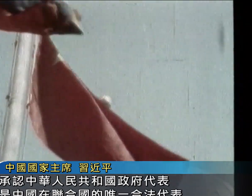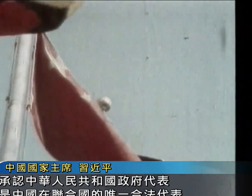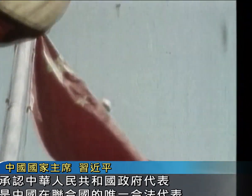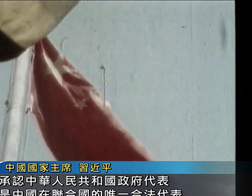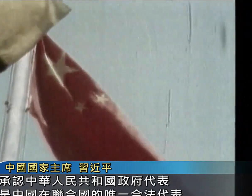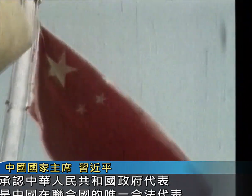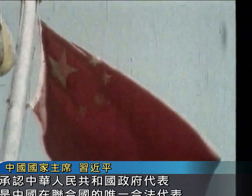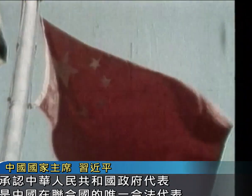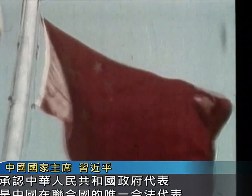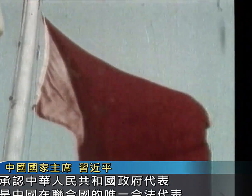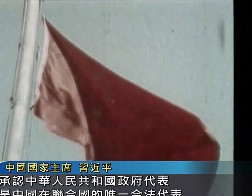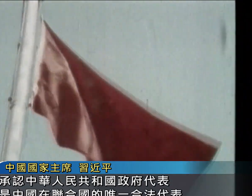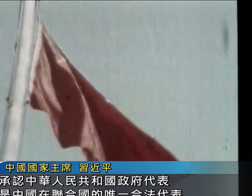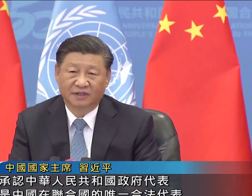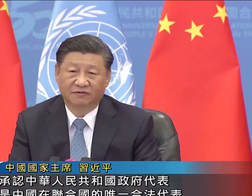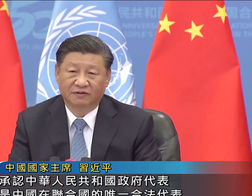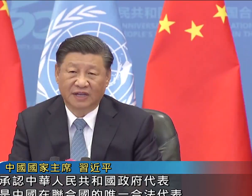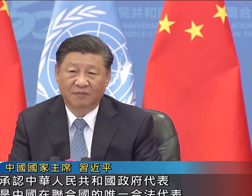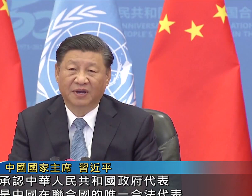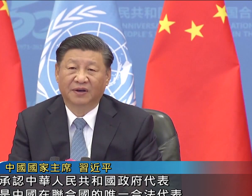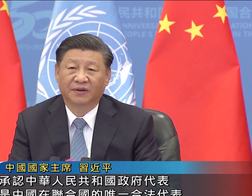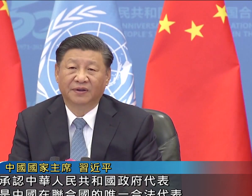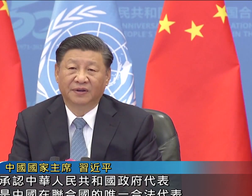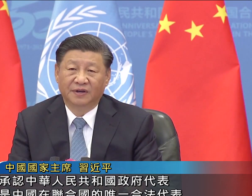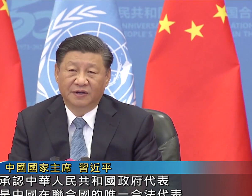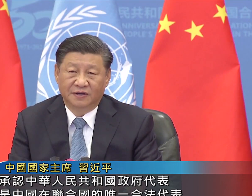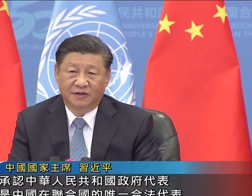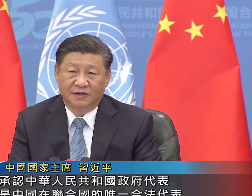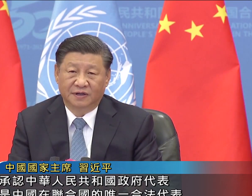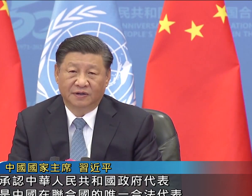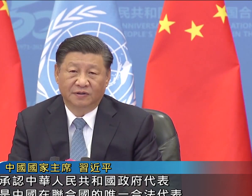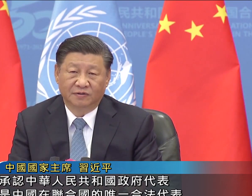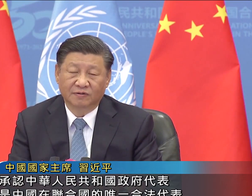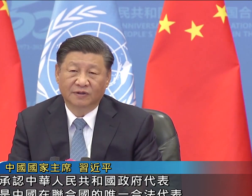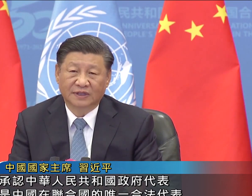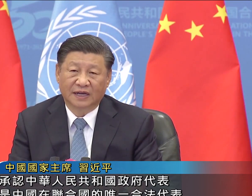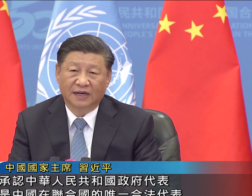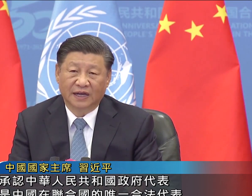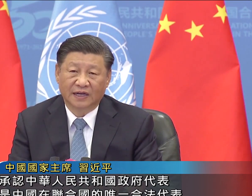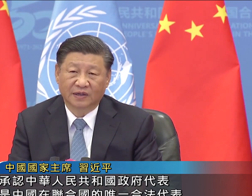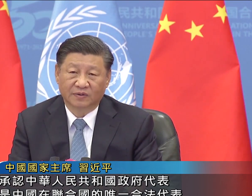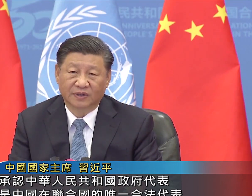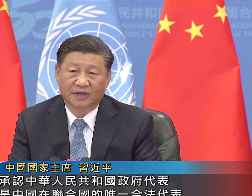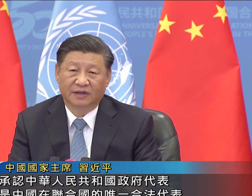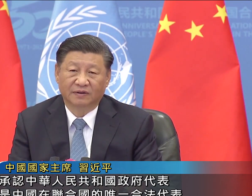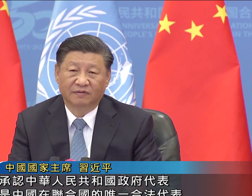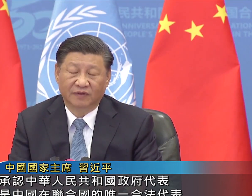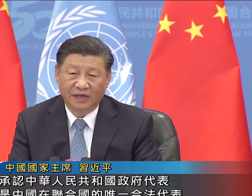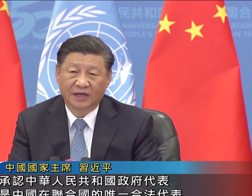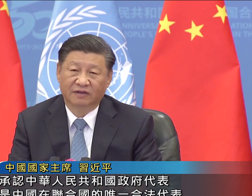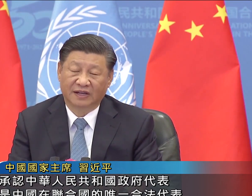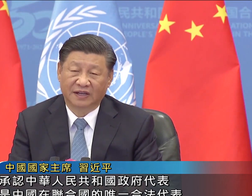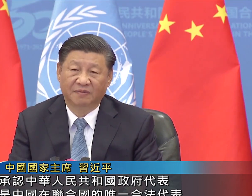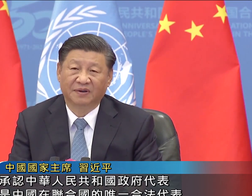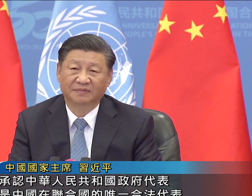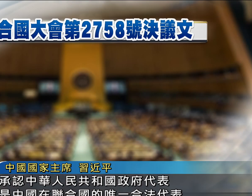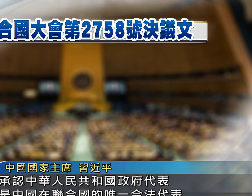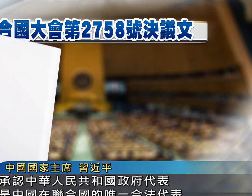承认中华人民共和国政府代表是中国在联合国的唯一合法代表。 联合